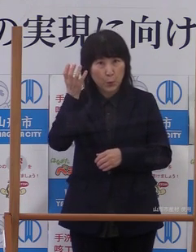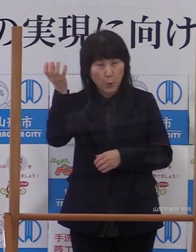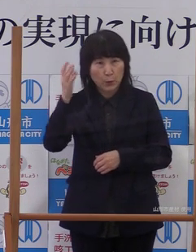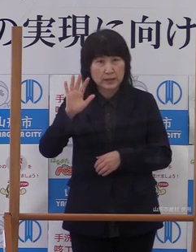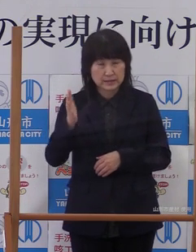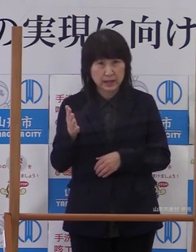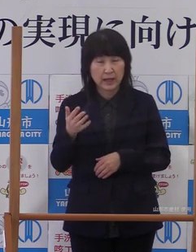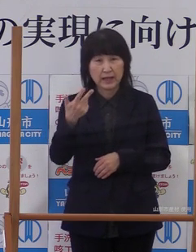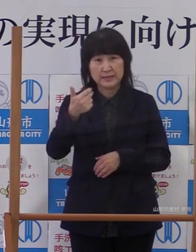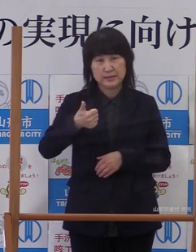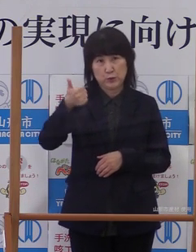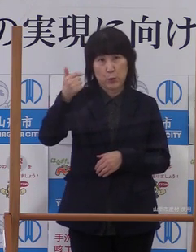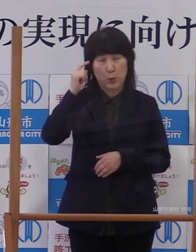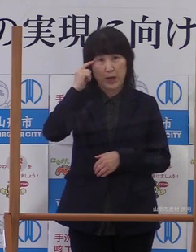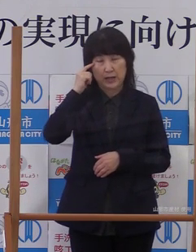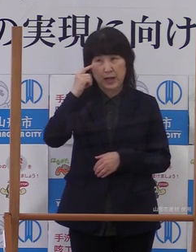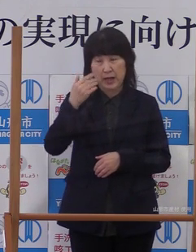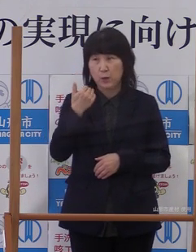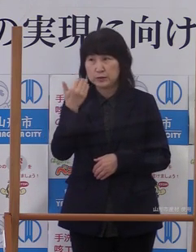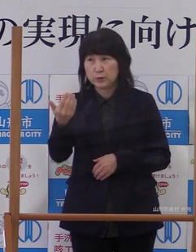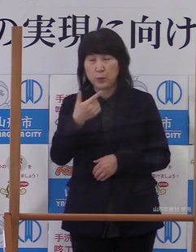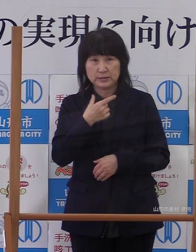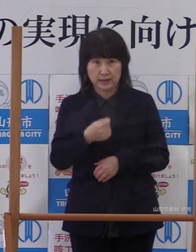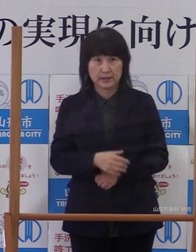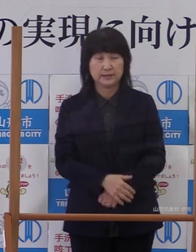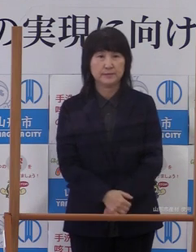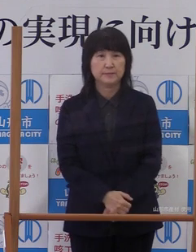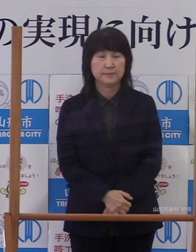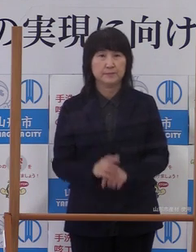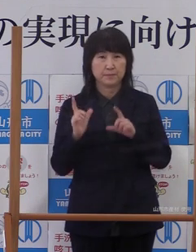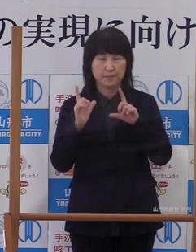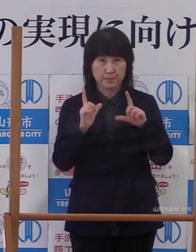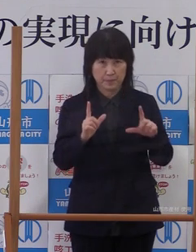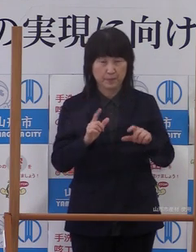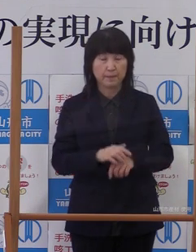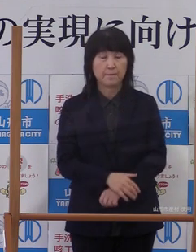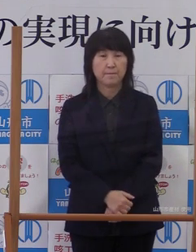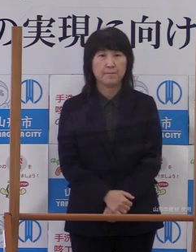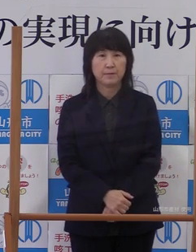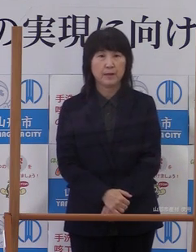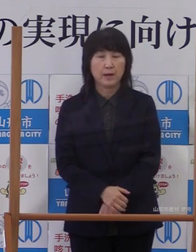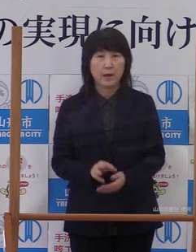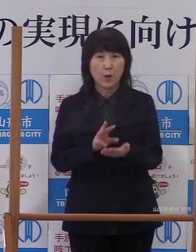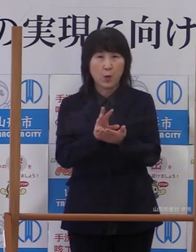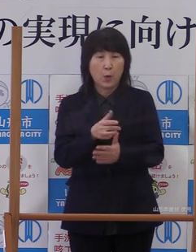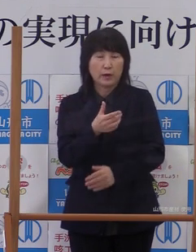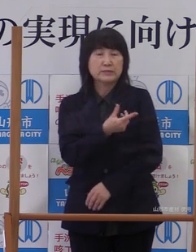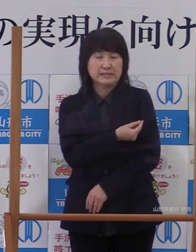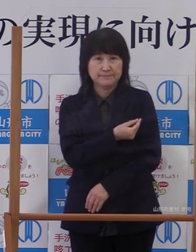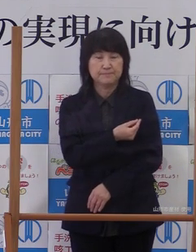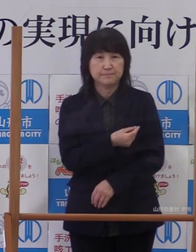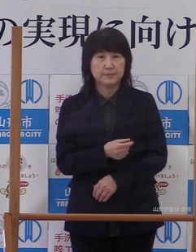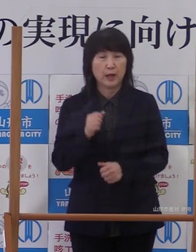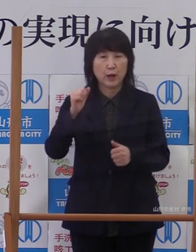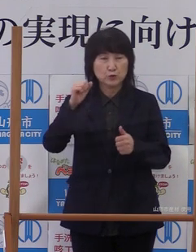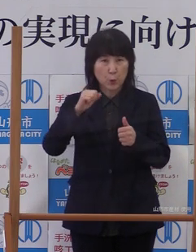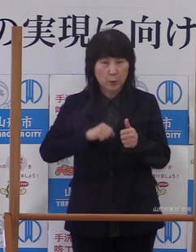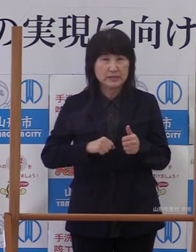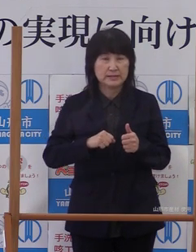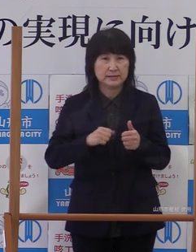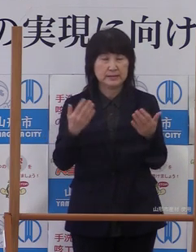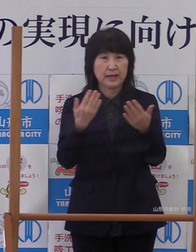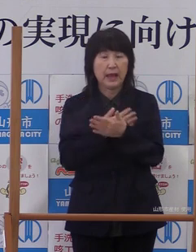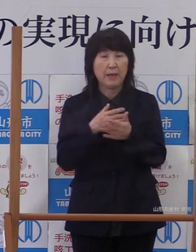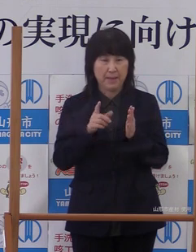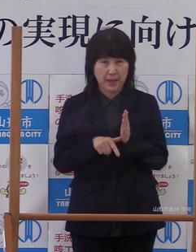えかという意見を伺いますでしょうか。 はい、まずはですね、ワクチンの承認がなされればですね、